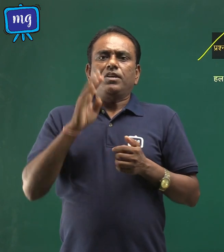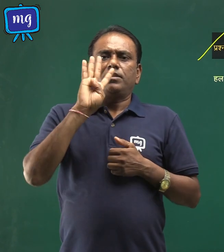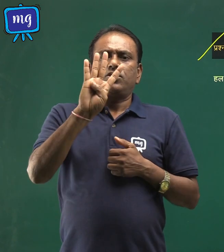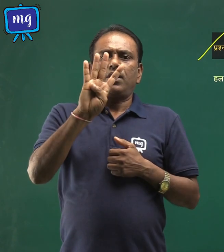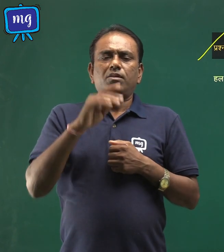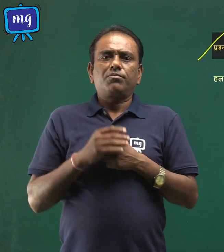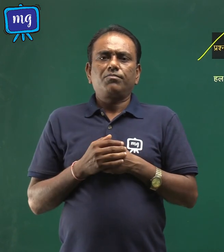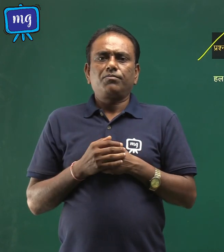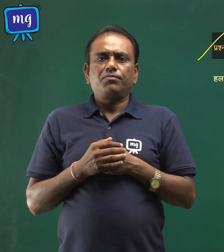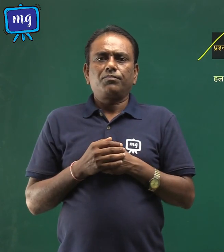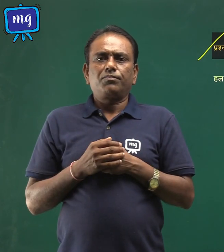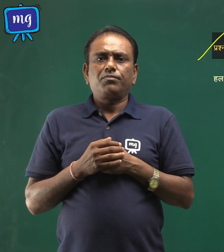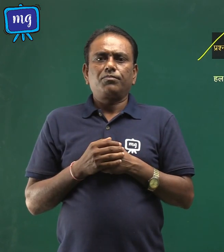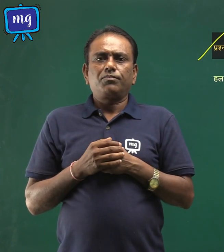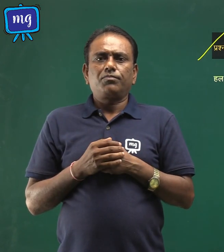चार।